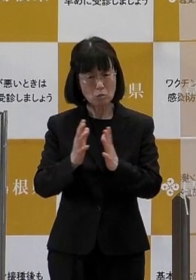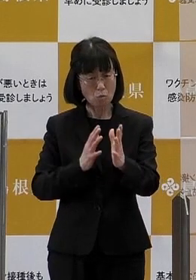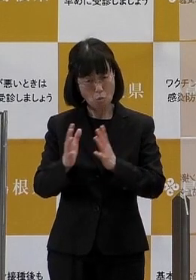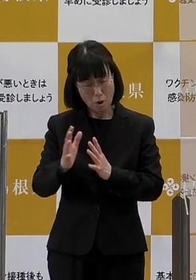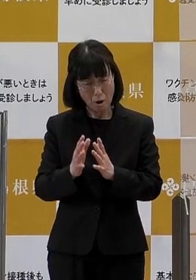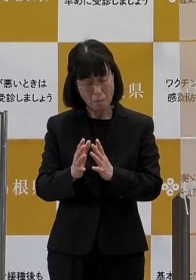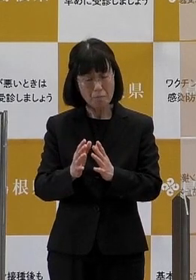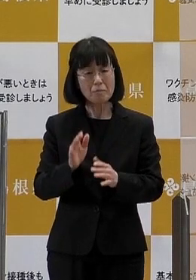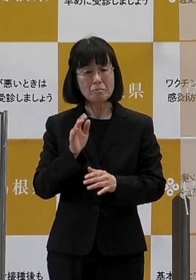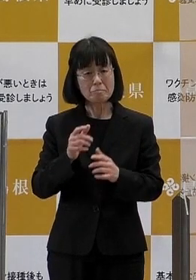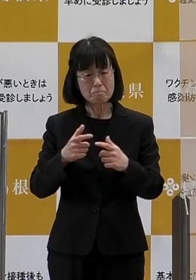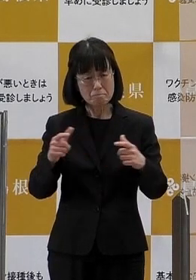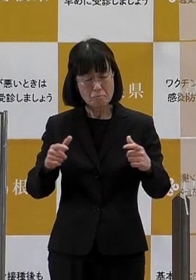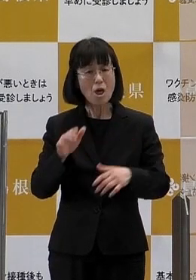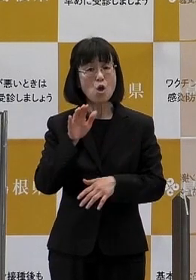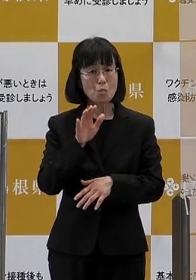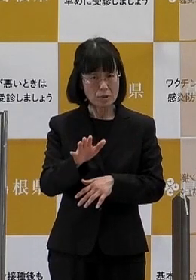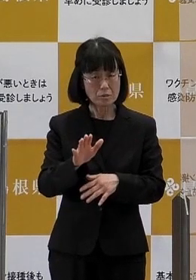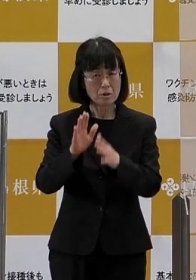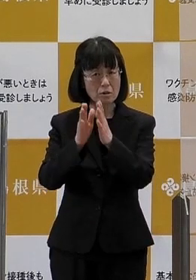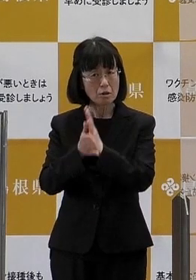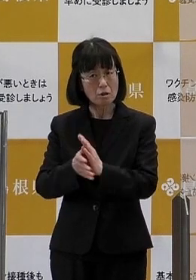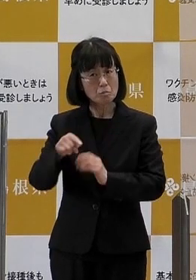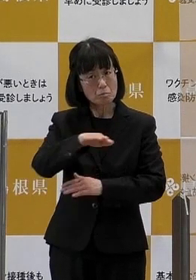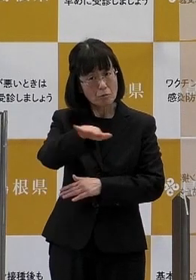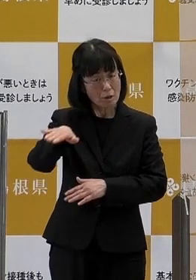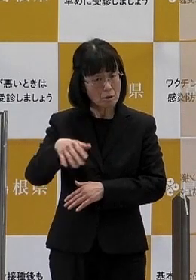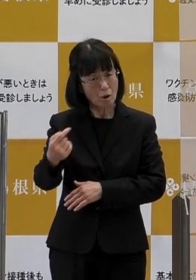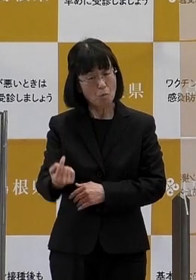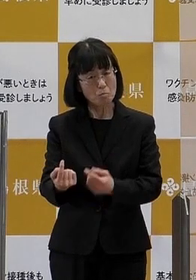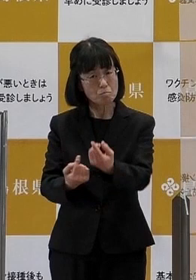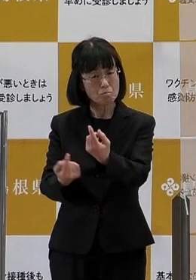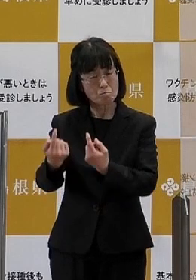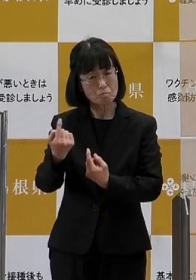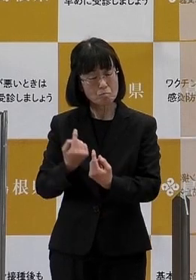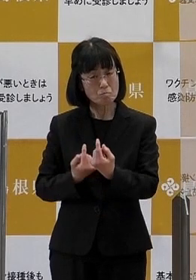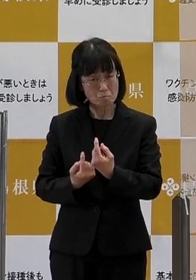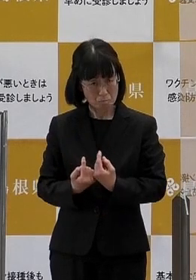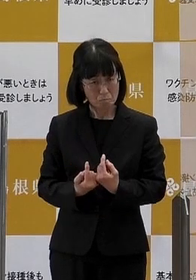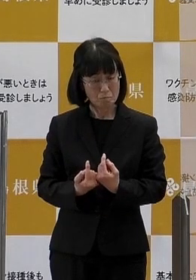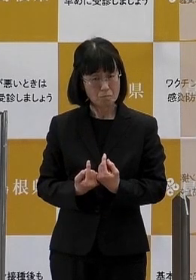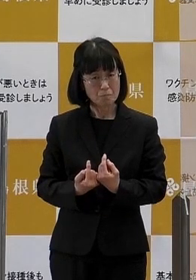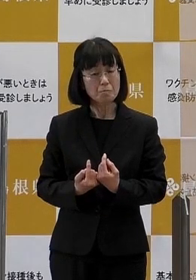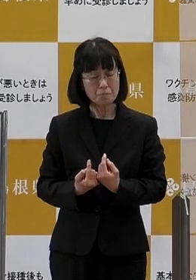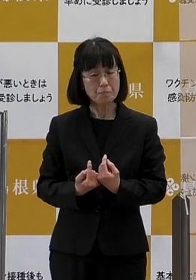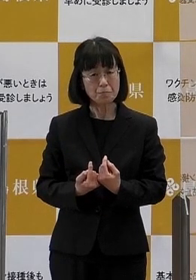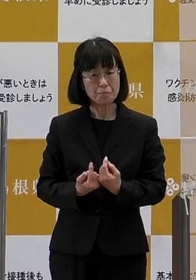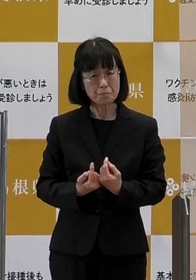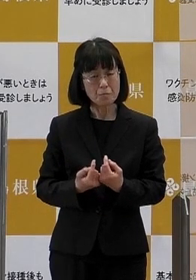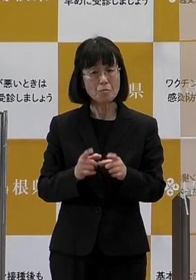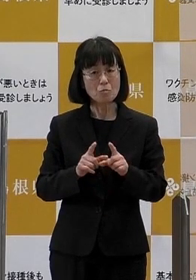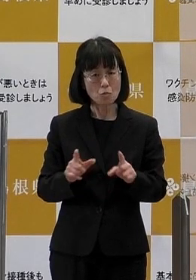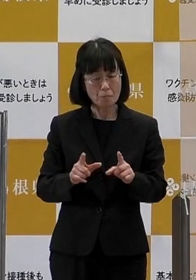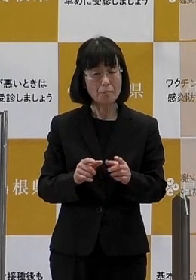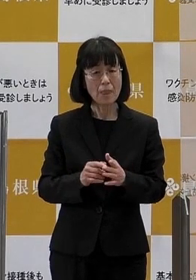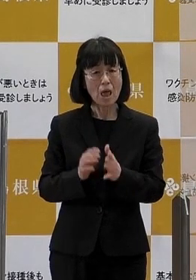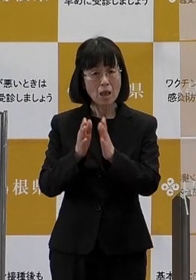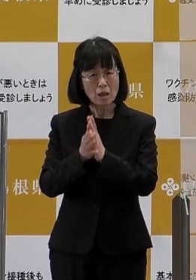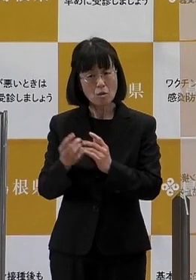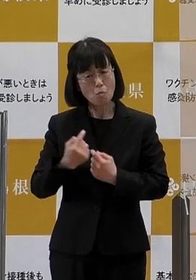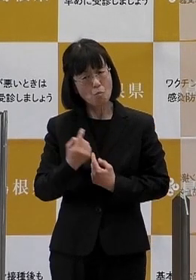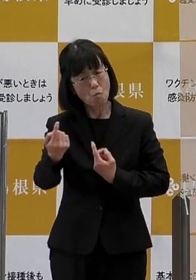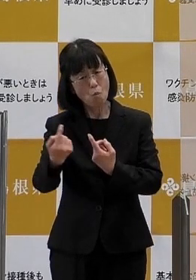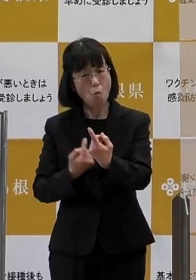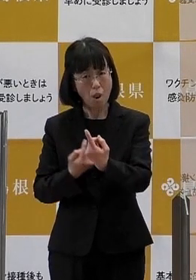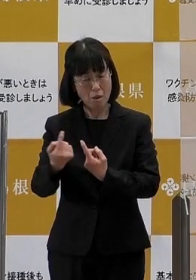。県外からやむを得ずこの帰省される方はもちろん、県外との往来をしない